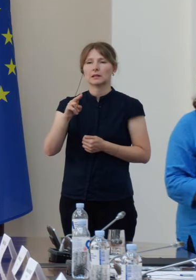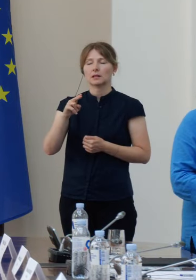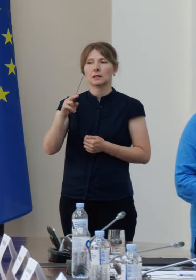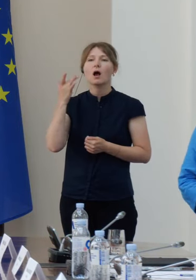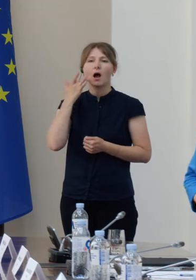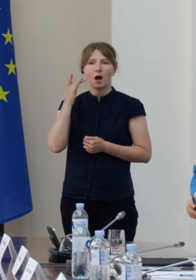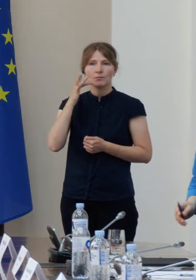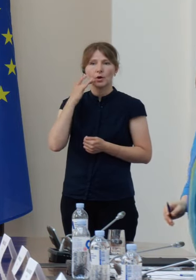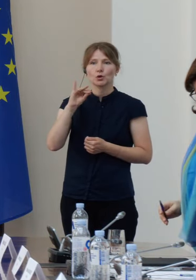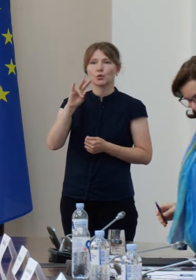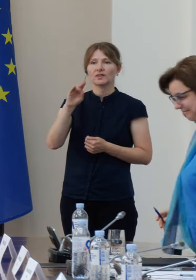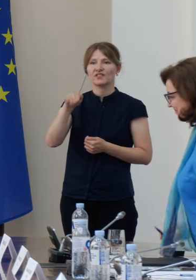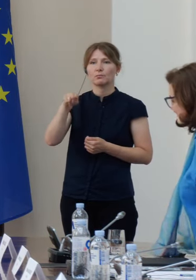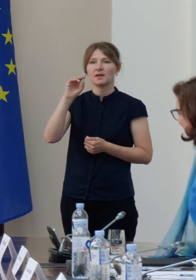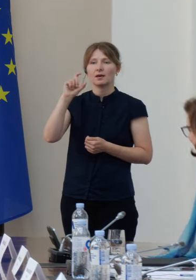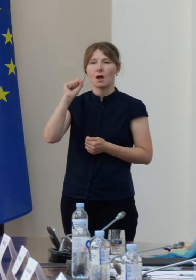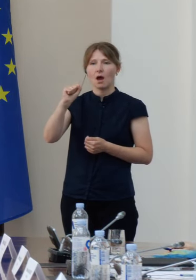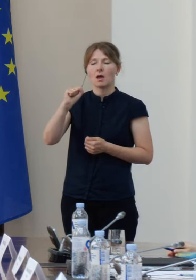Populație, UNFPA.